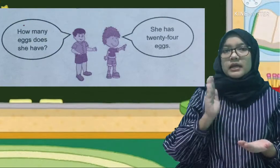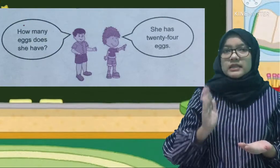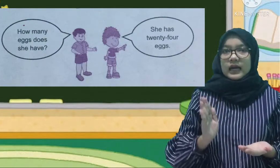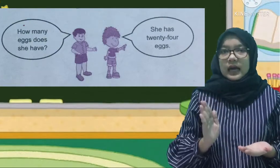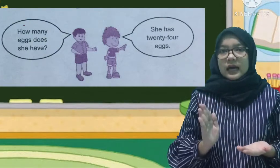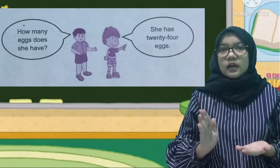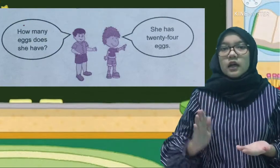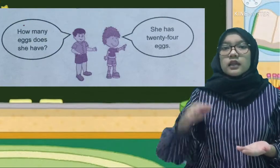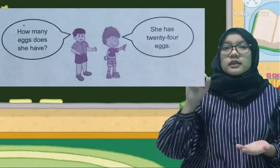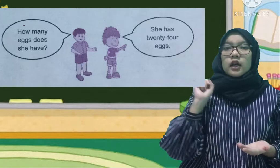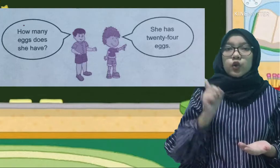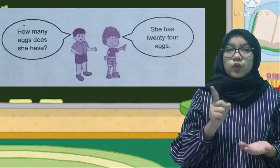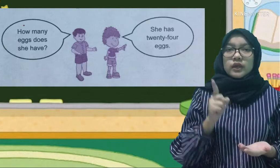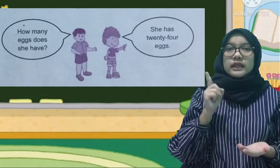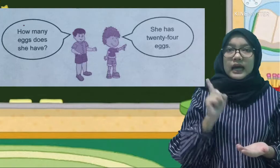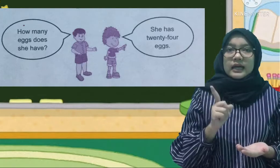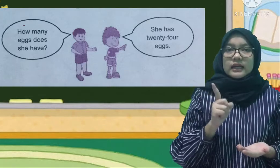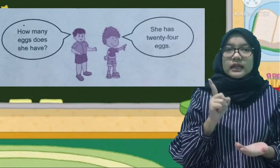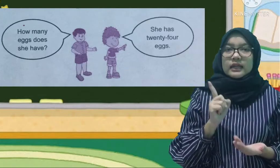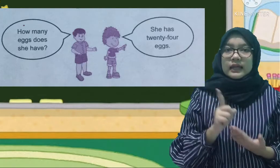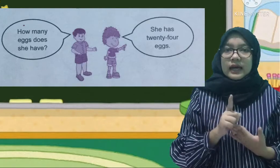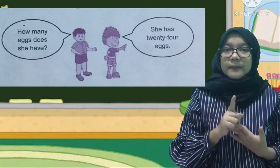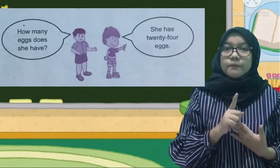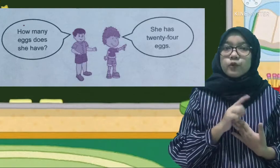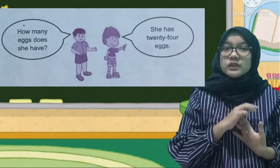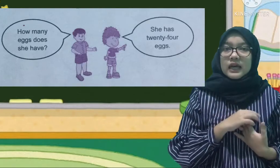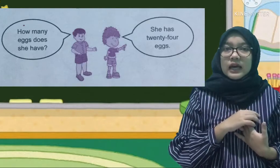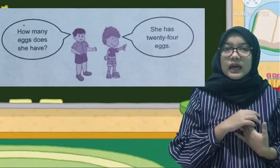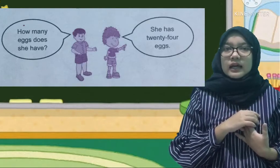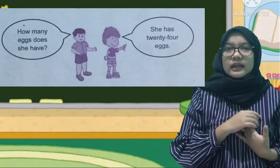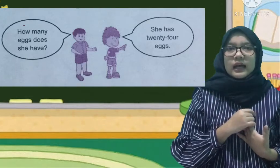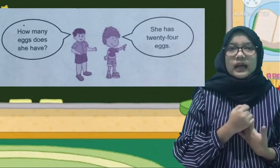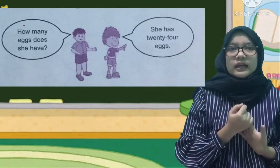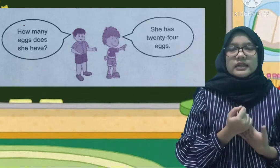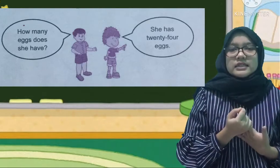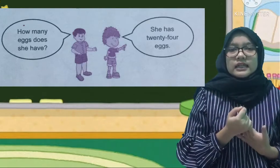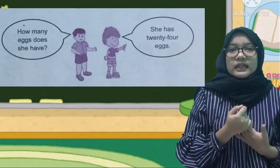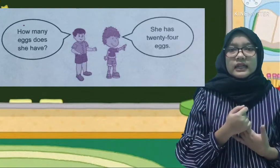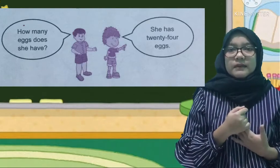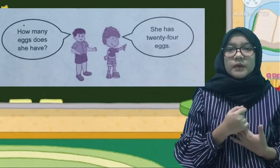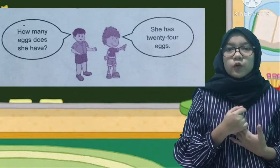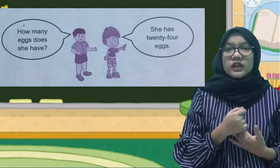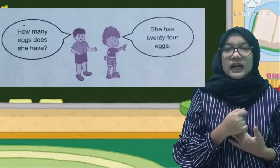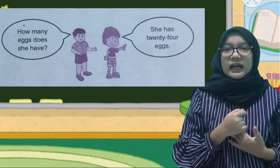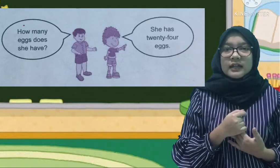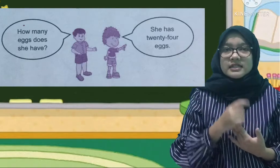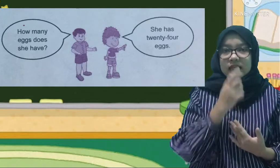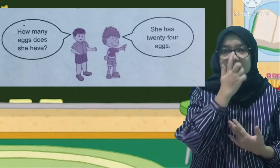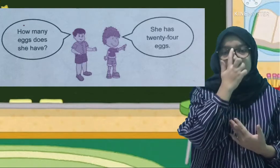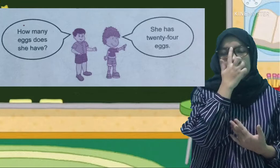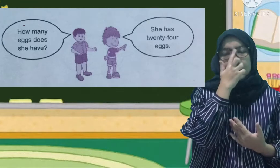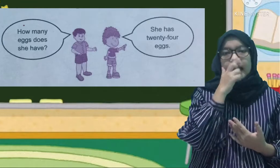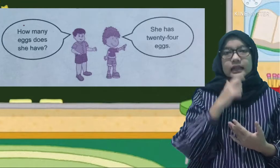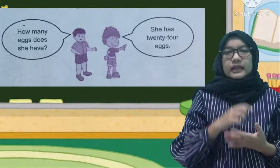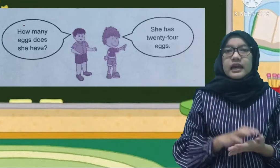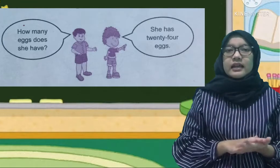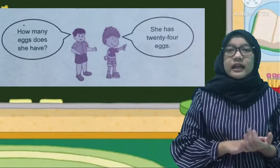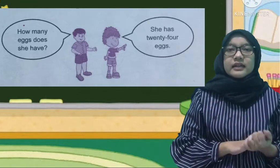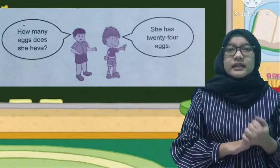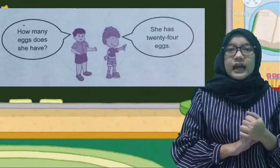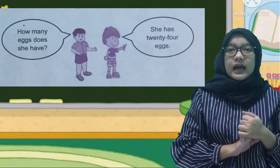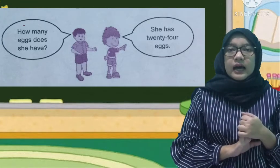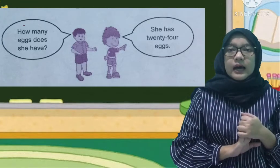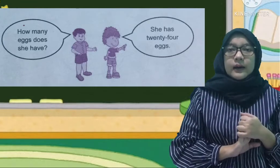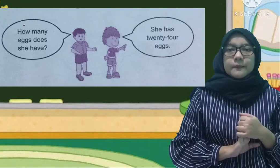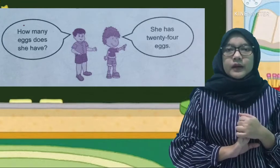berapa banyak telur yang ia punya? Nah, di sini menggunakan she yang artinya